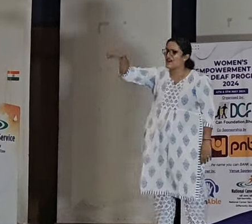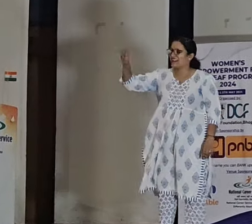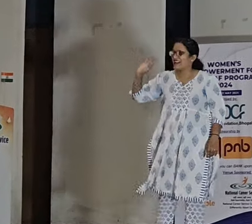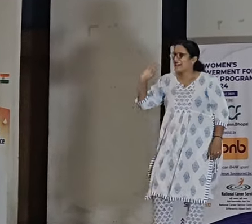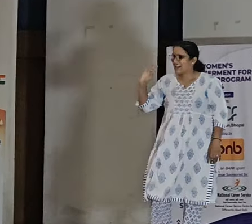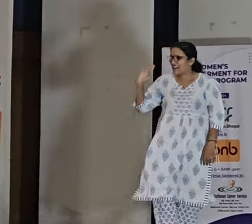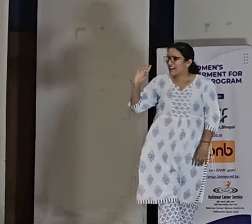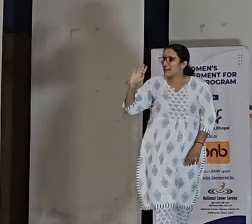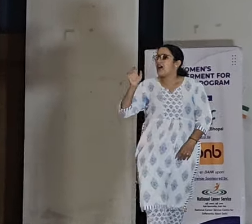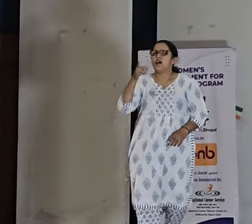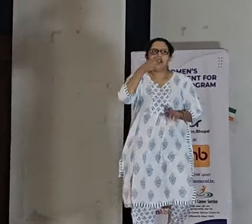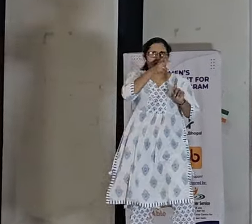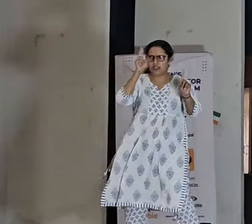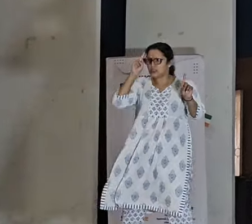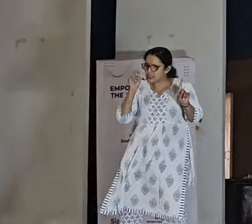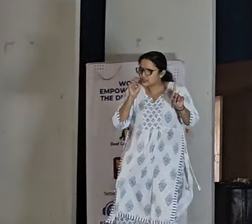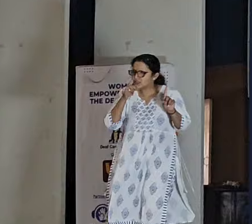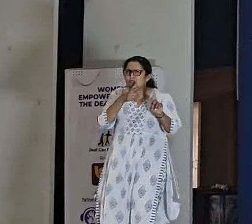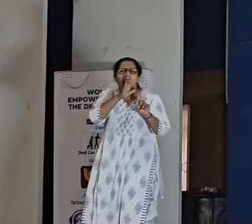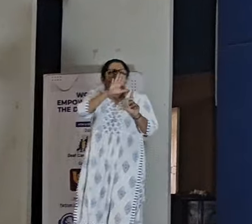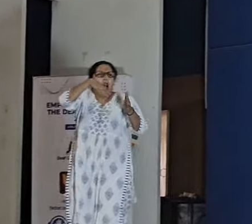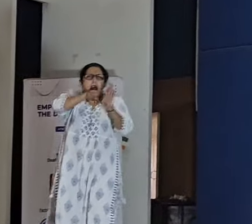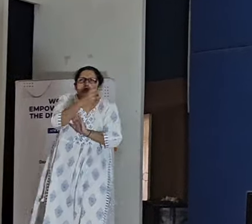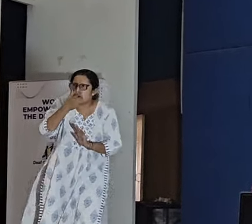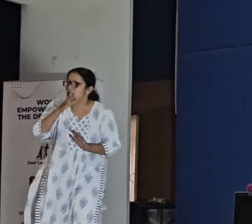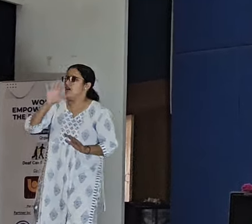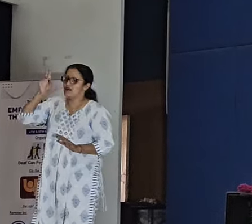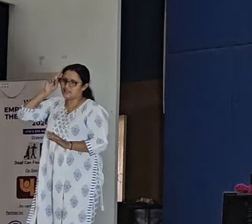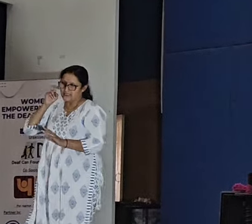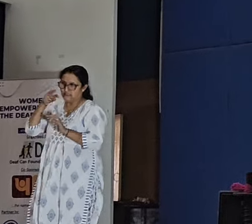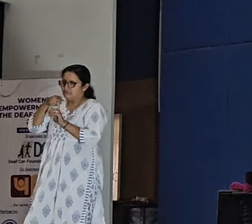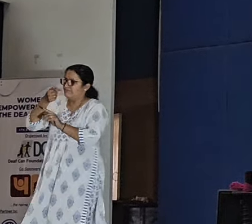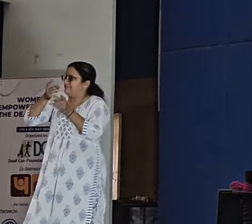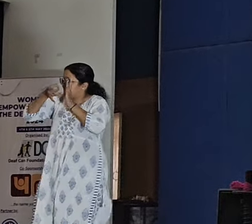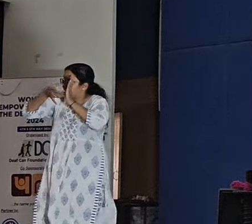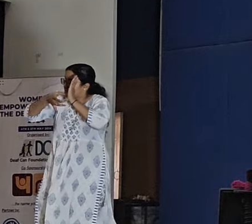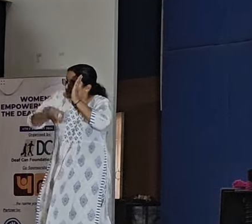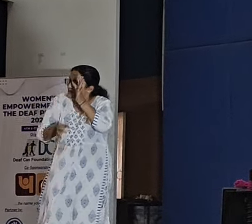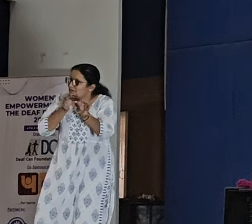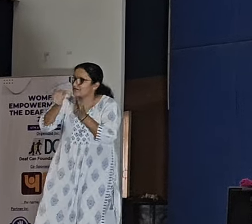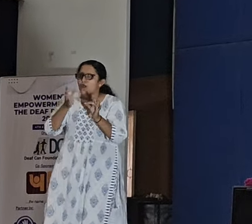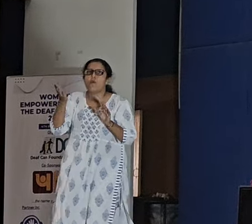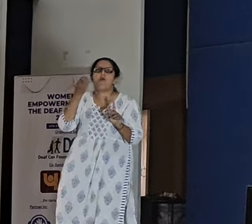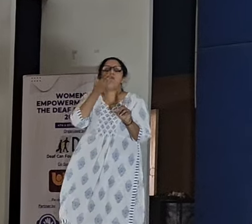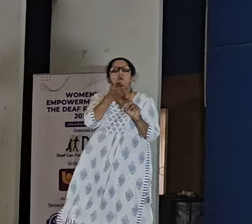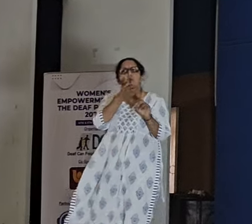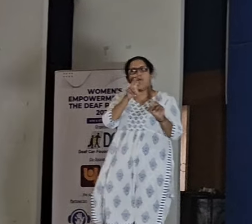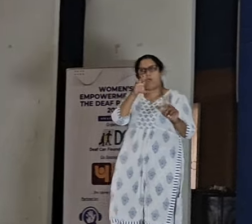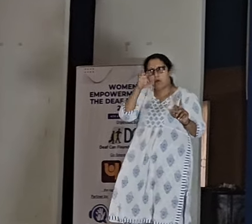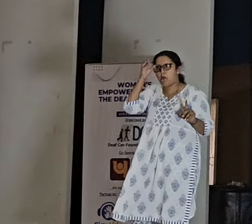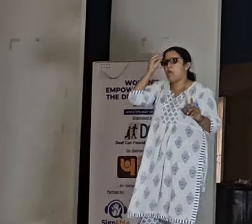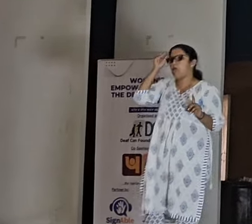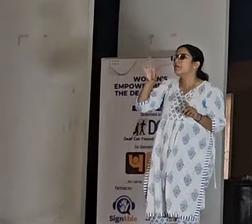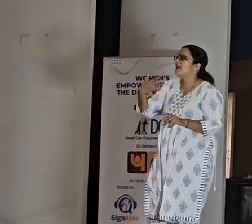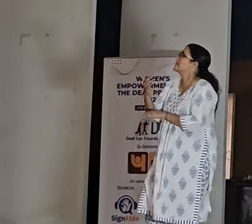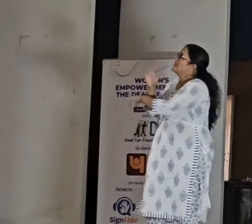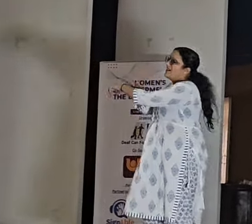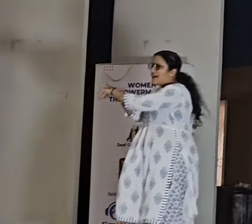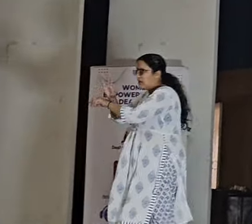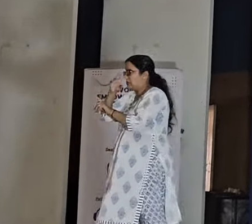चाहिए। तो ये चीज गलत है कि हमें पहले जानकारी लेनी चाहिए कि उसको अशर है या उनको देखने में दिक्कत होती है या उनको कम्फर्ट जोन